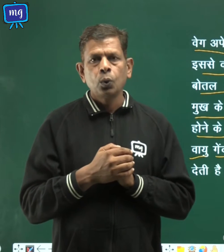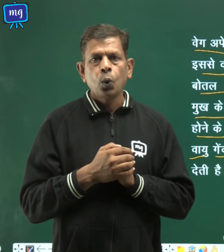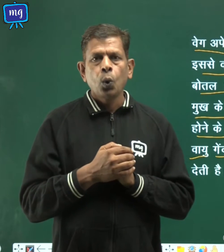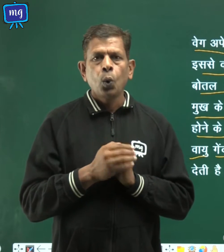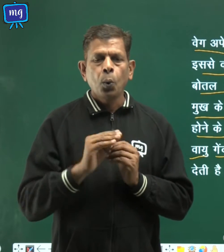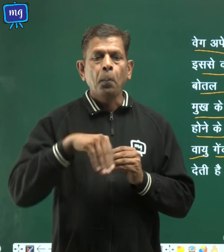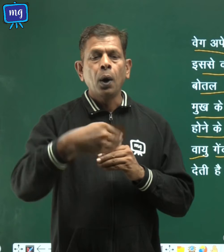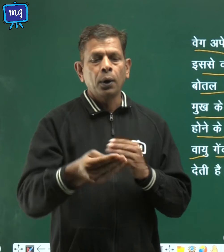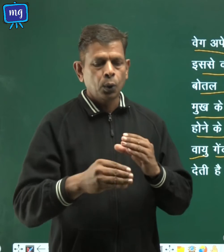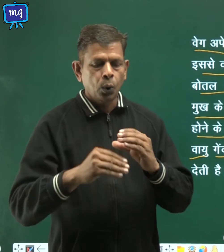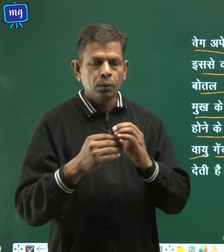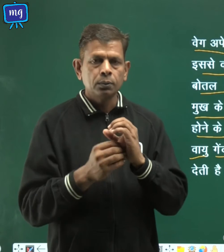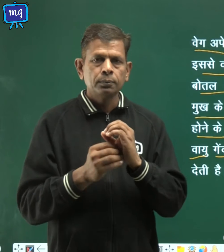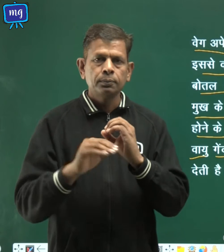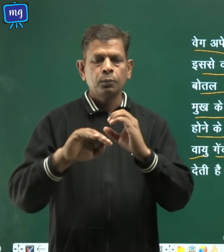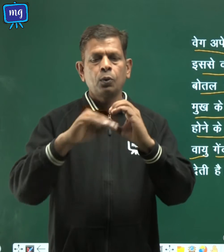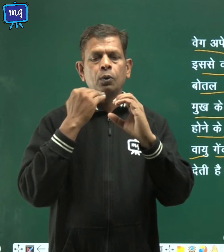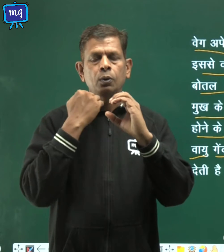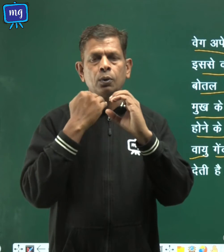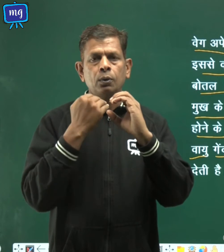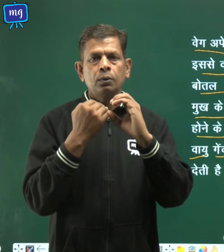बाहर की ओर